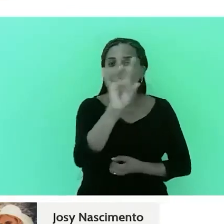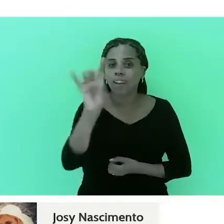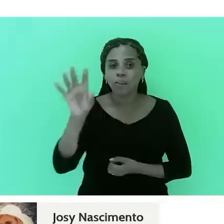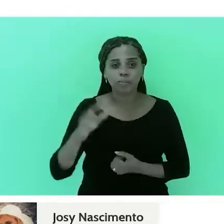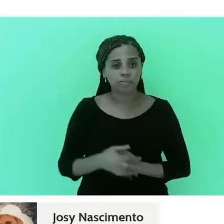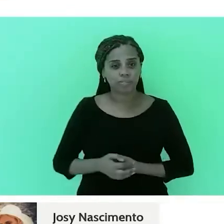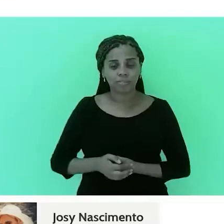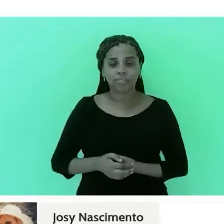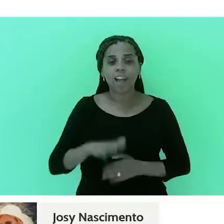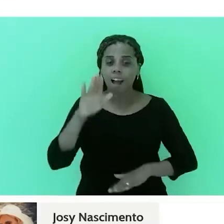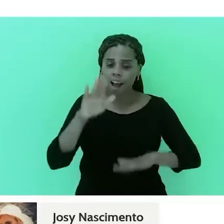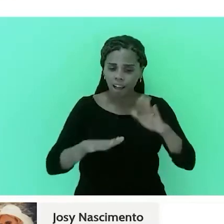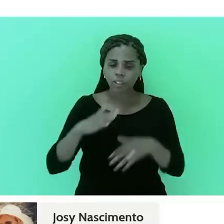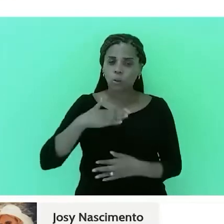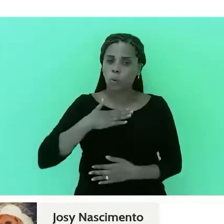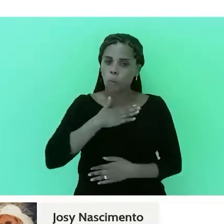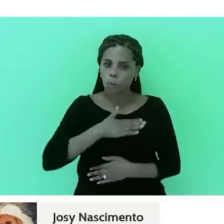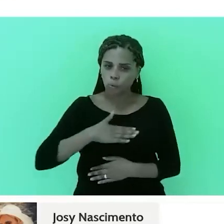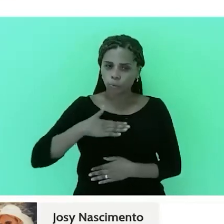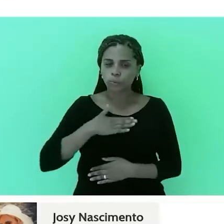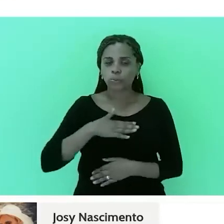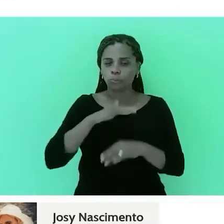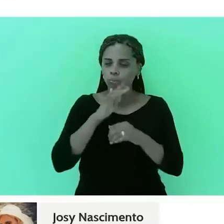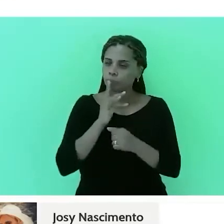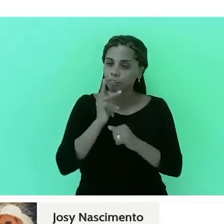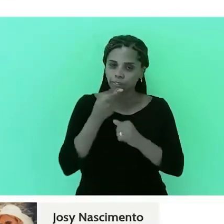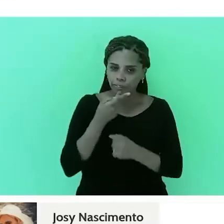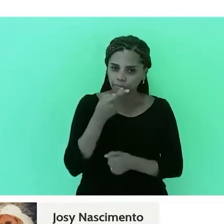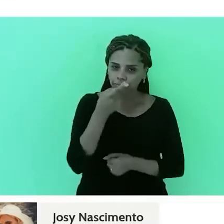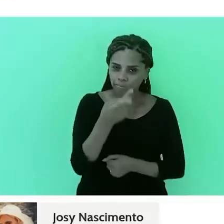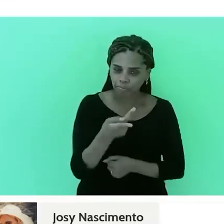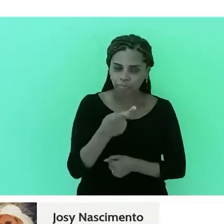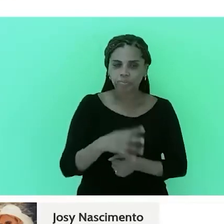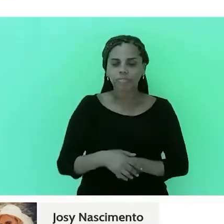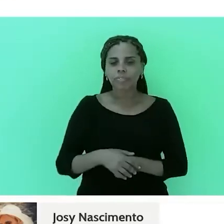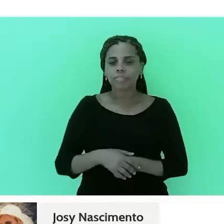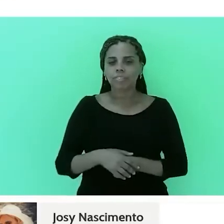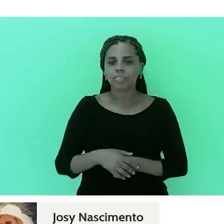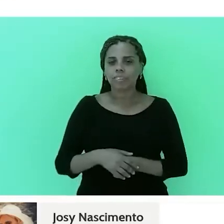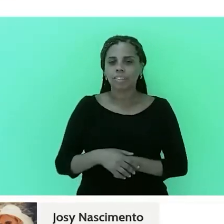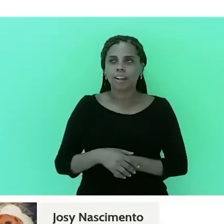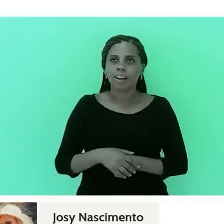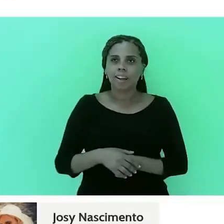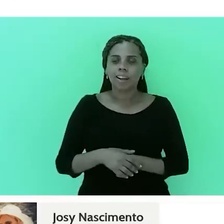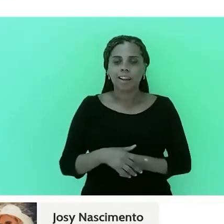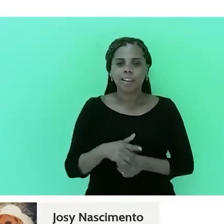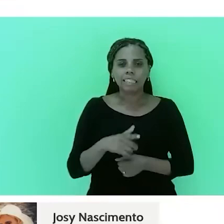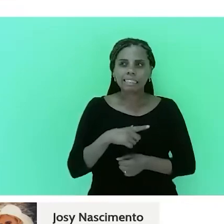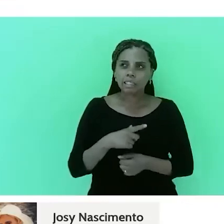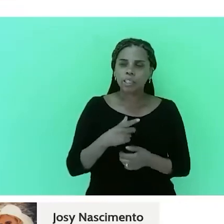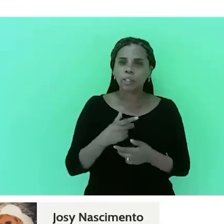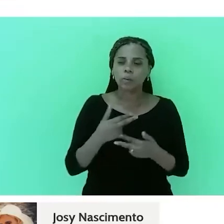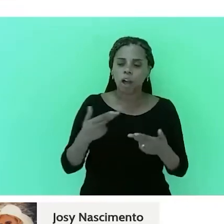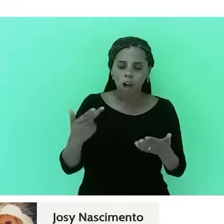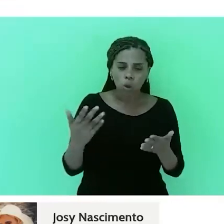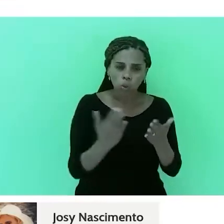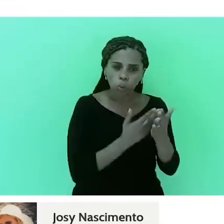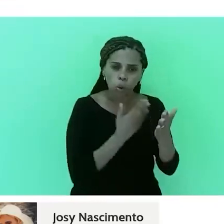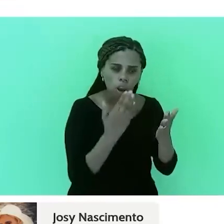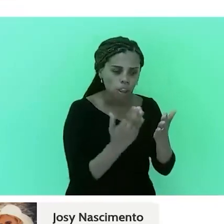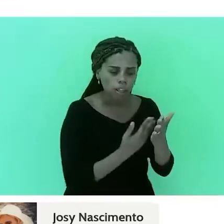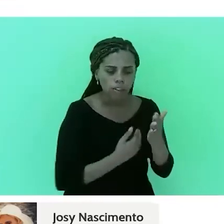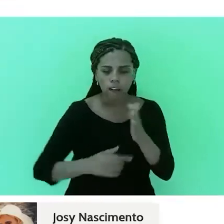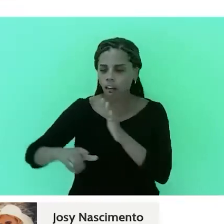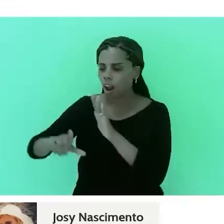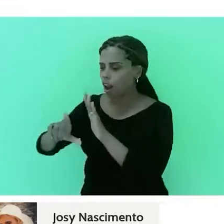vezes, gosto de dizer que há muita coisa impregnada nos livros, nas